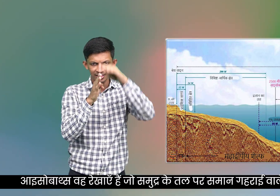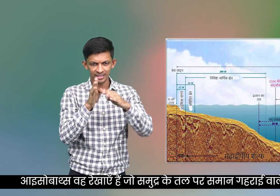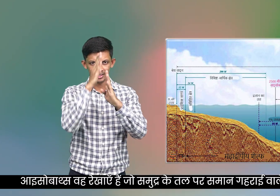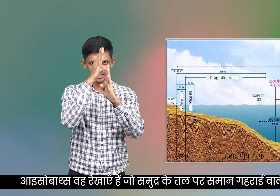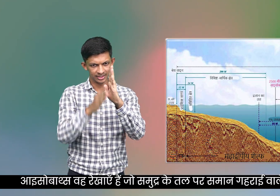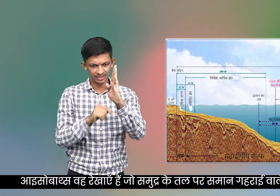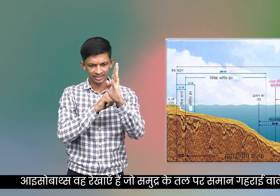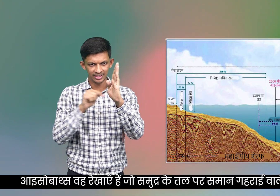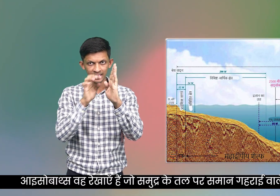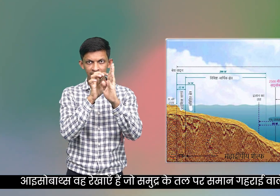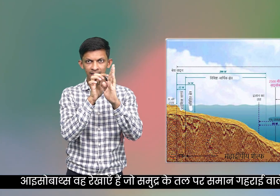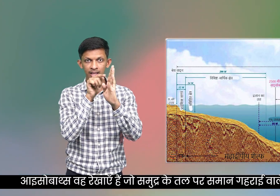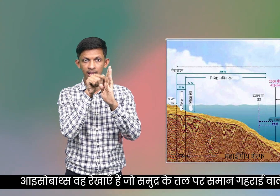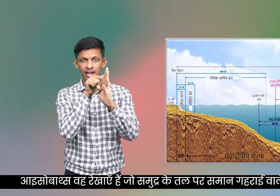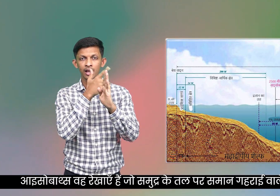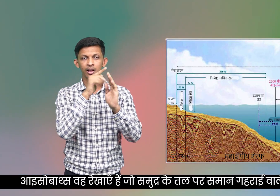को जोड़ती हैं।